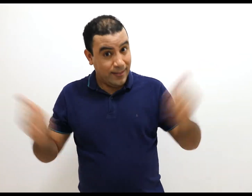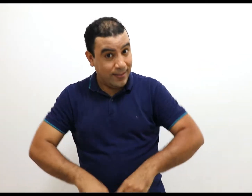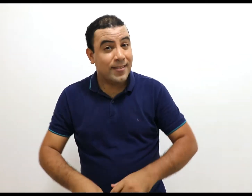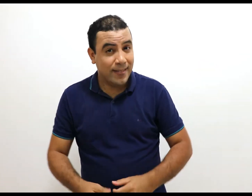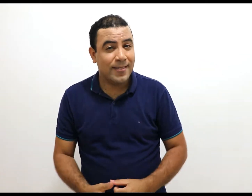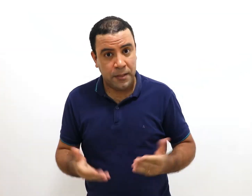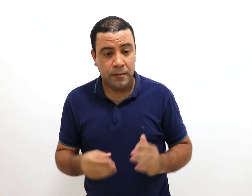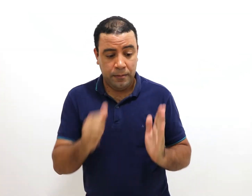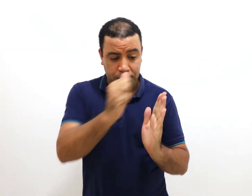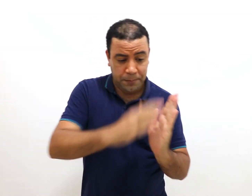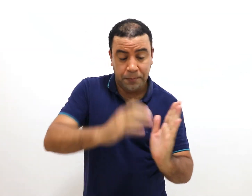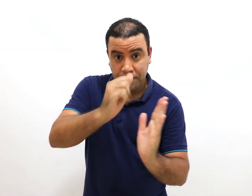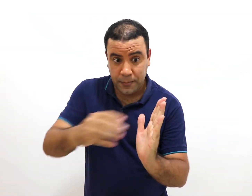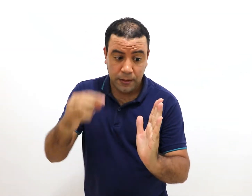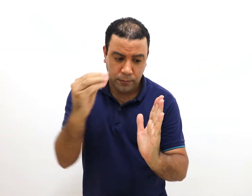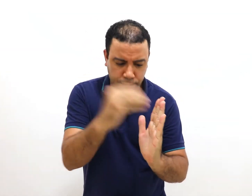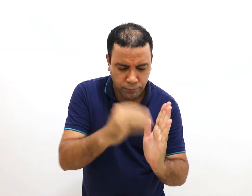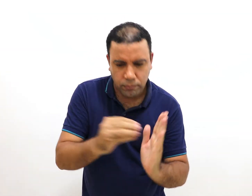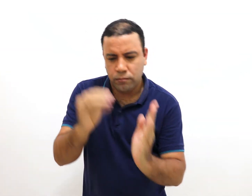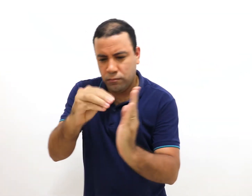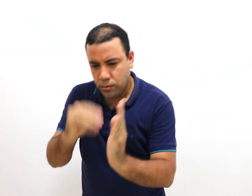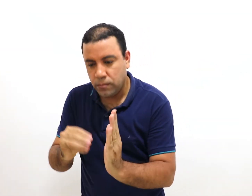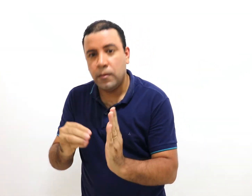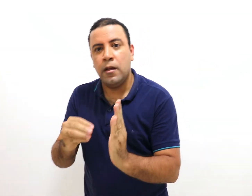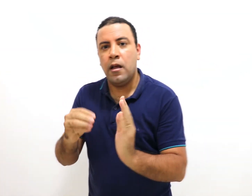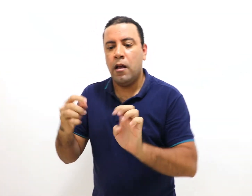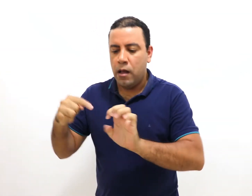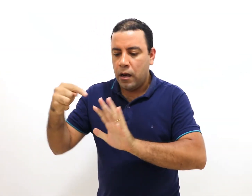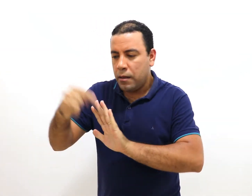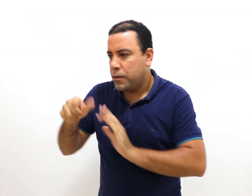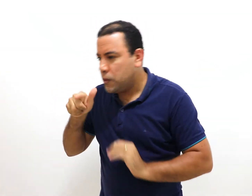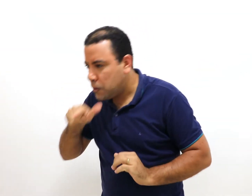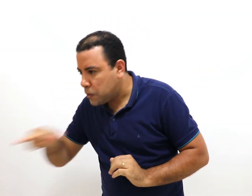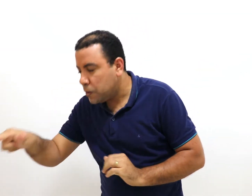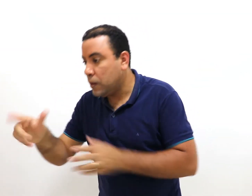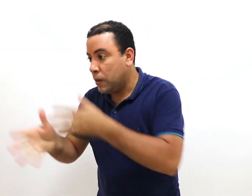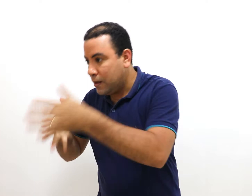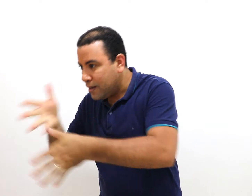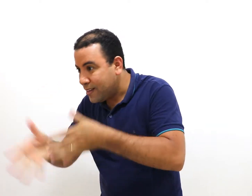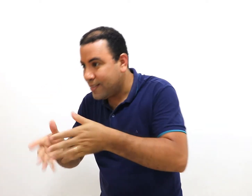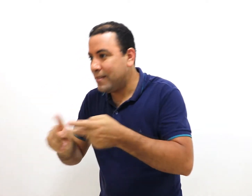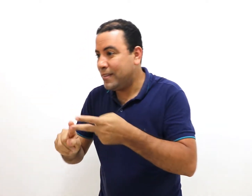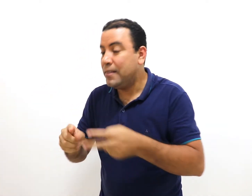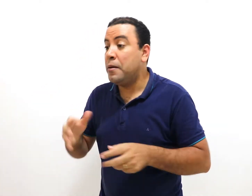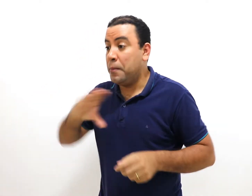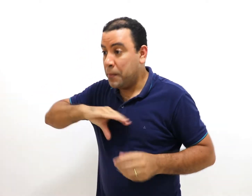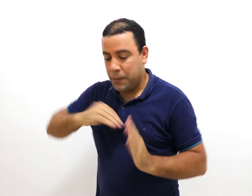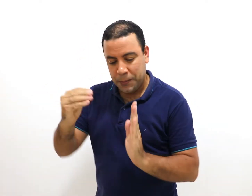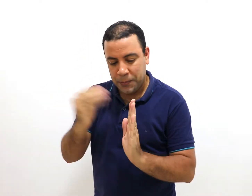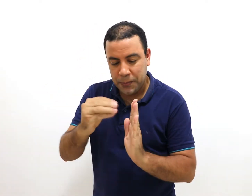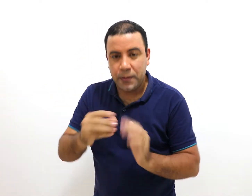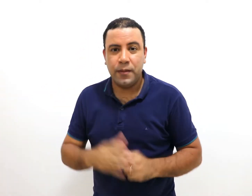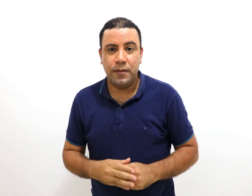das atividades, empregando os elementos linguísticos, Libras e português,